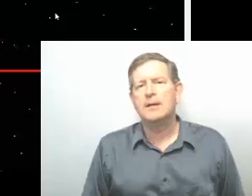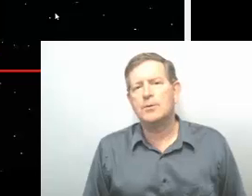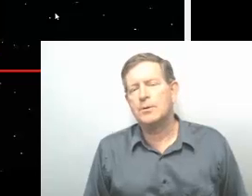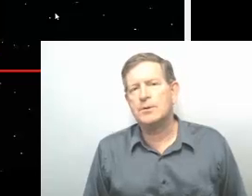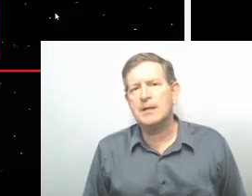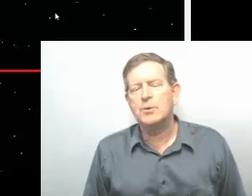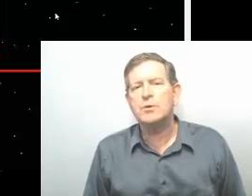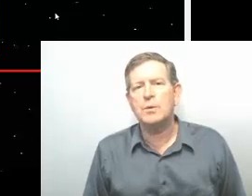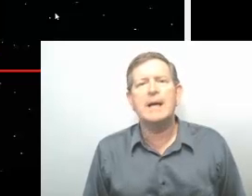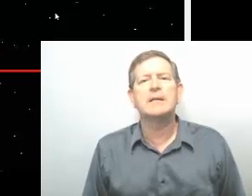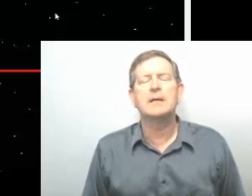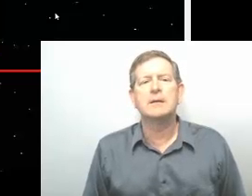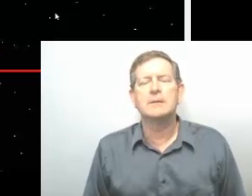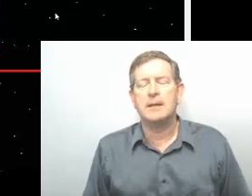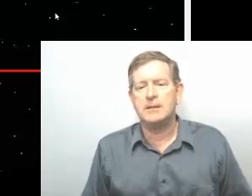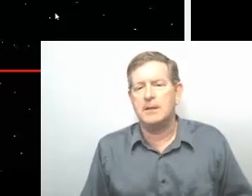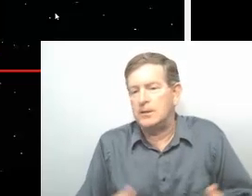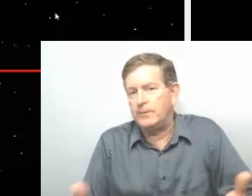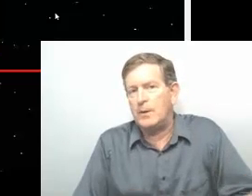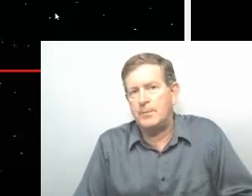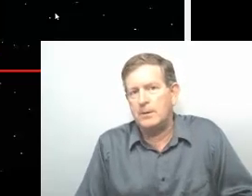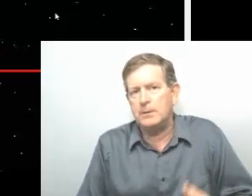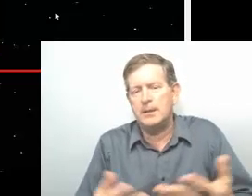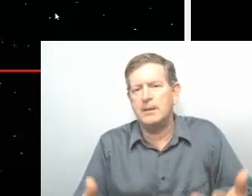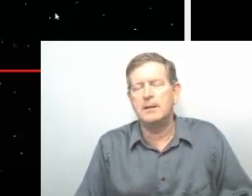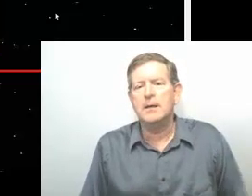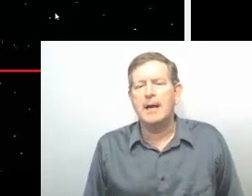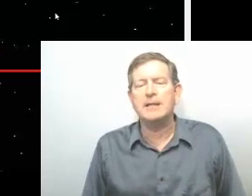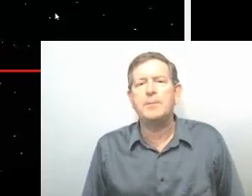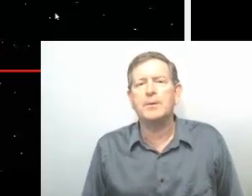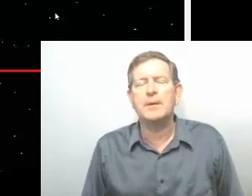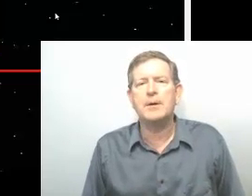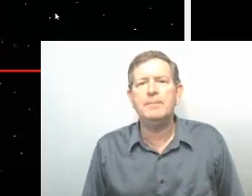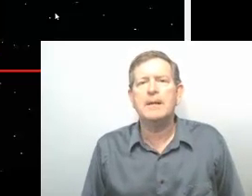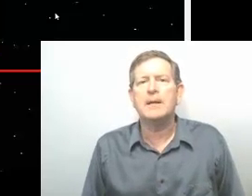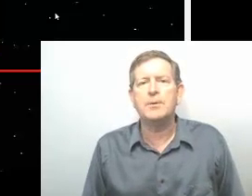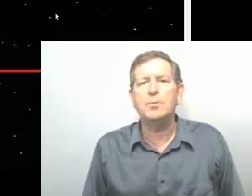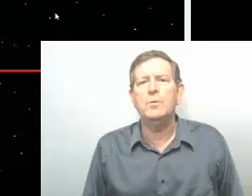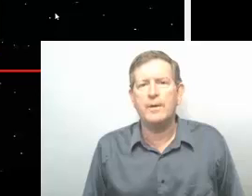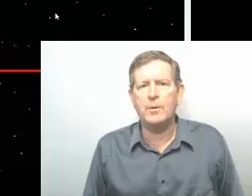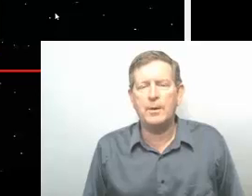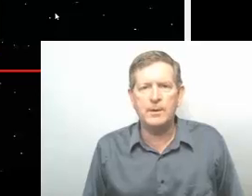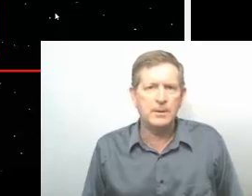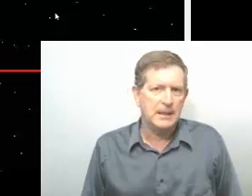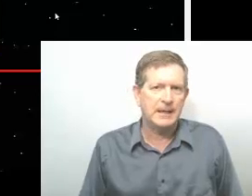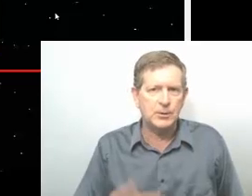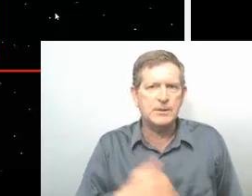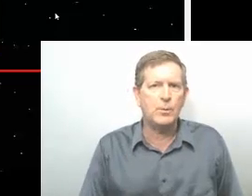moitié de cette leçon individuellement et indépendamment.